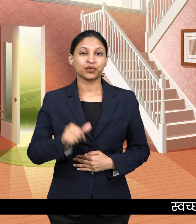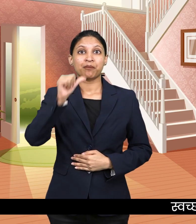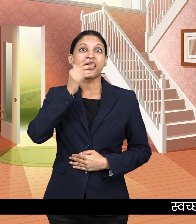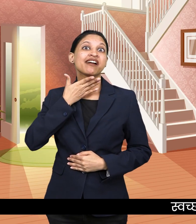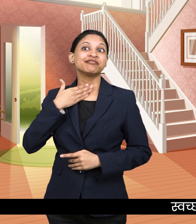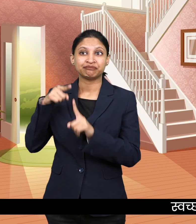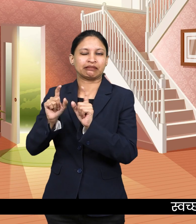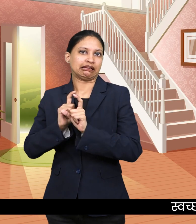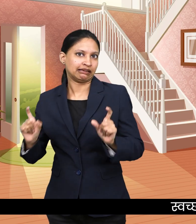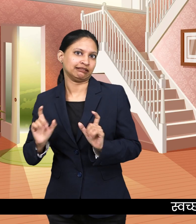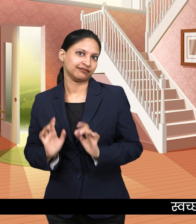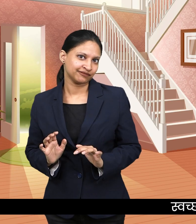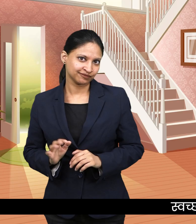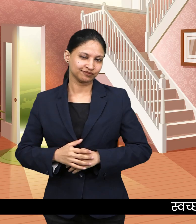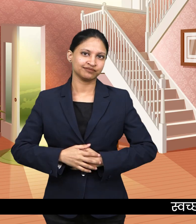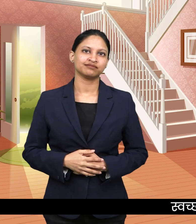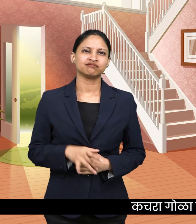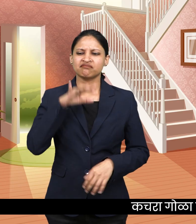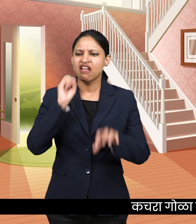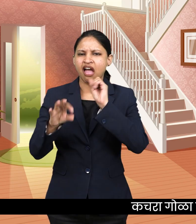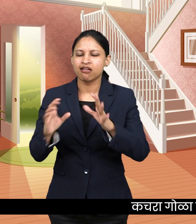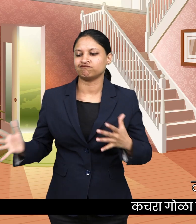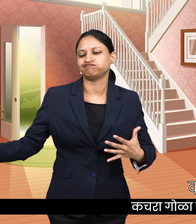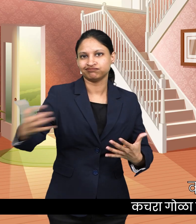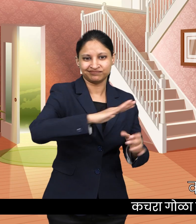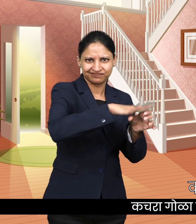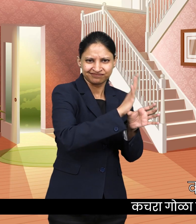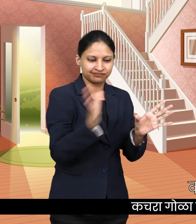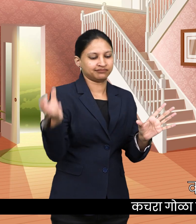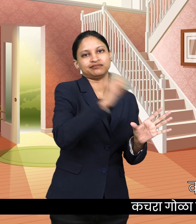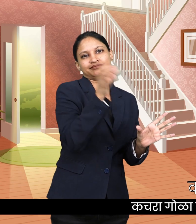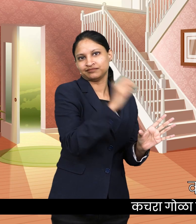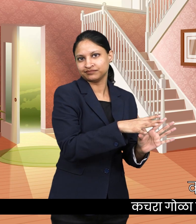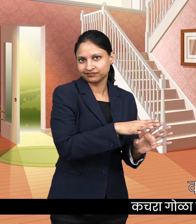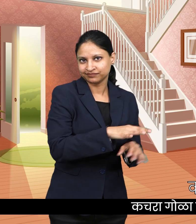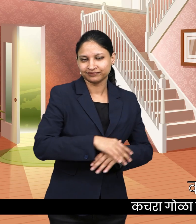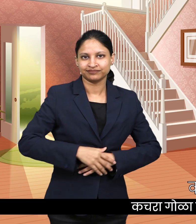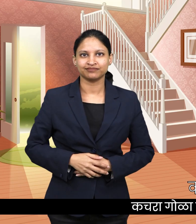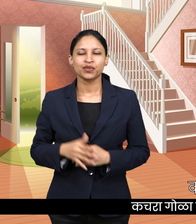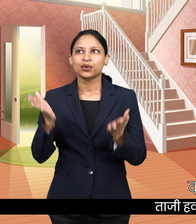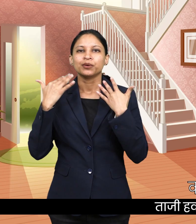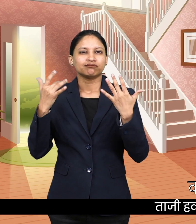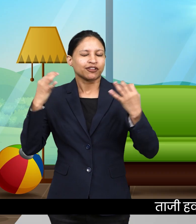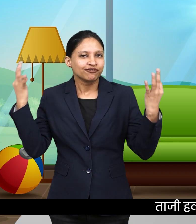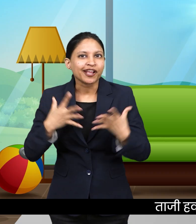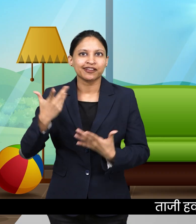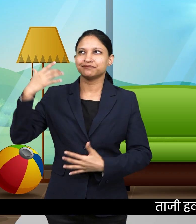स्वच्छ पिण्याचे पाणी, कचरा गोळा करण्यासाठी कचरा पेटी, ताजी हवा